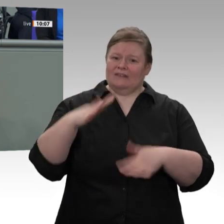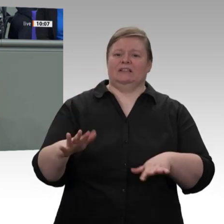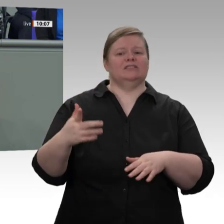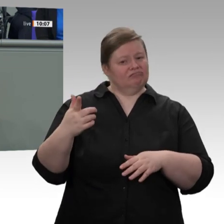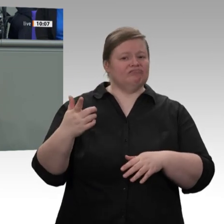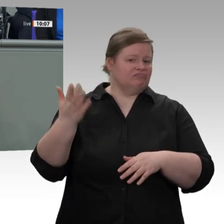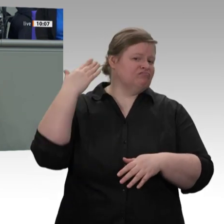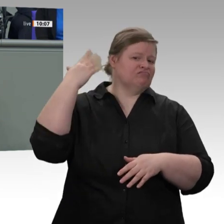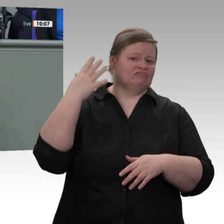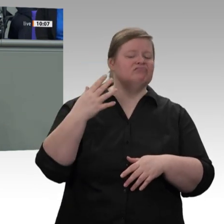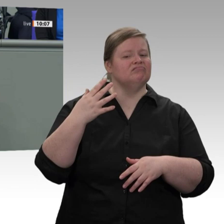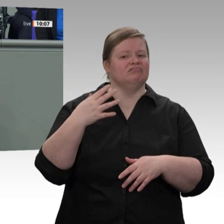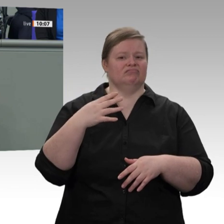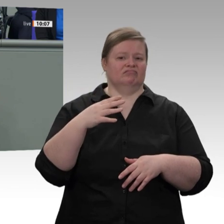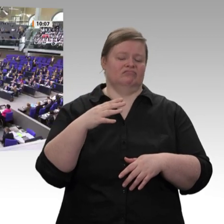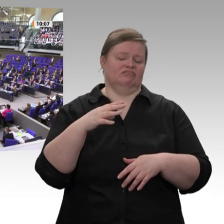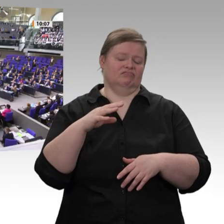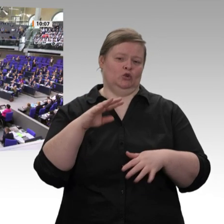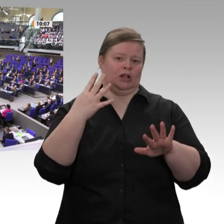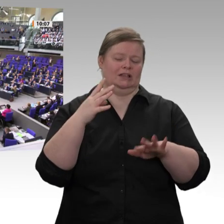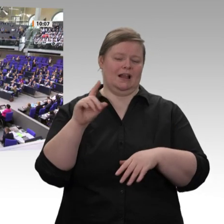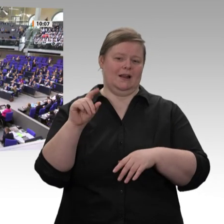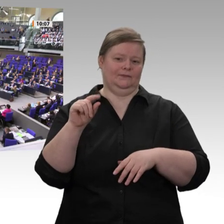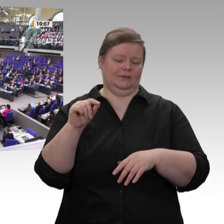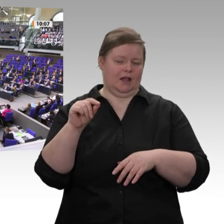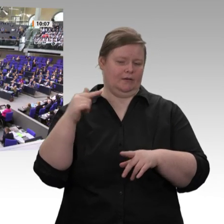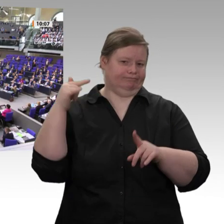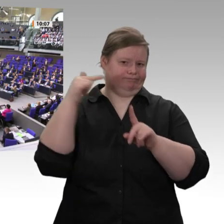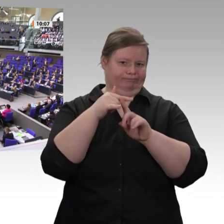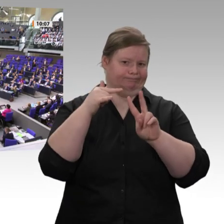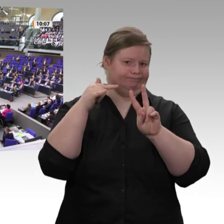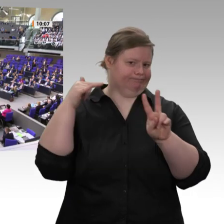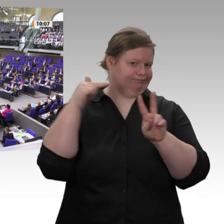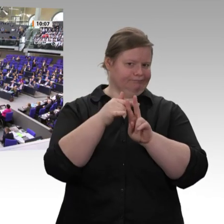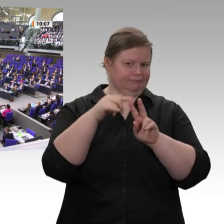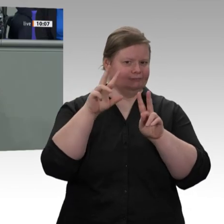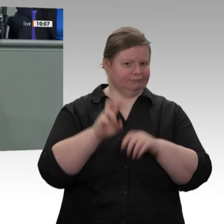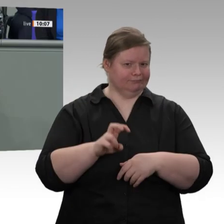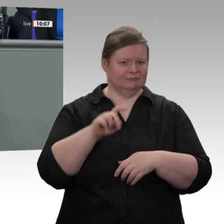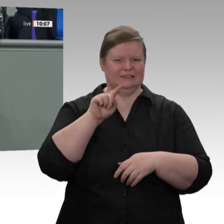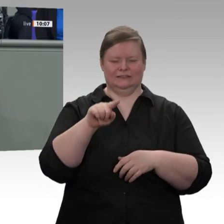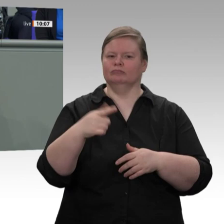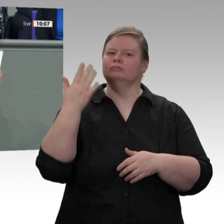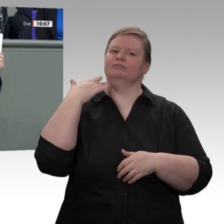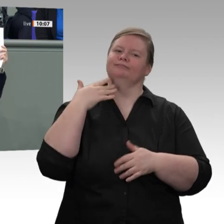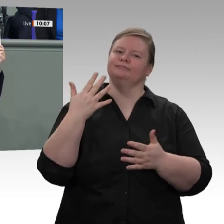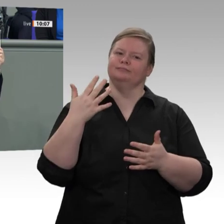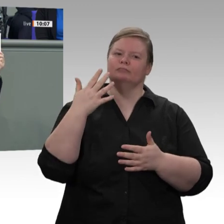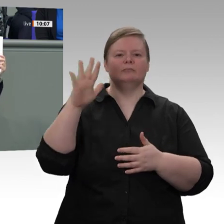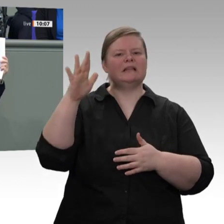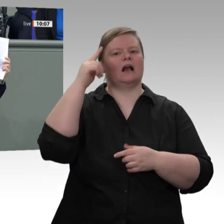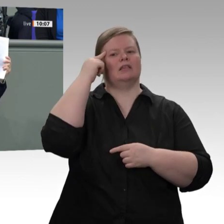Wahnvorstellungen wurden da Taten. Der Täter beschreibt Vernichtungsfantasien, die ganze Menschheit betreffen.